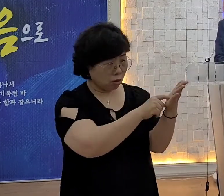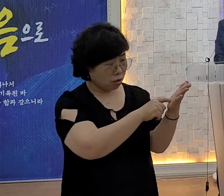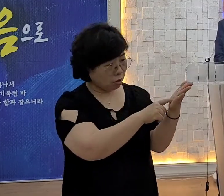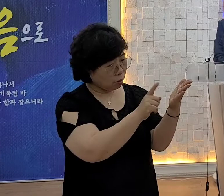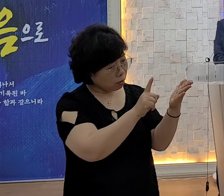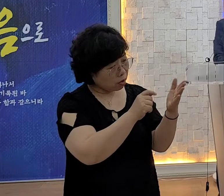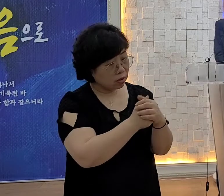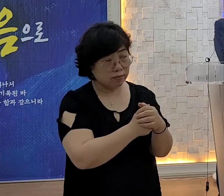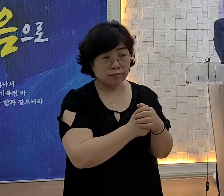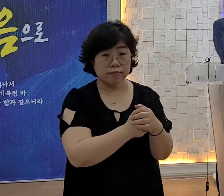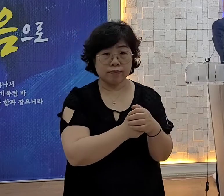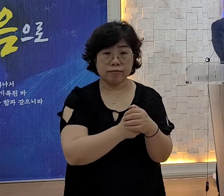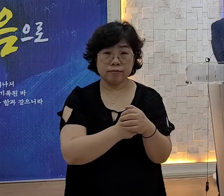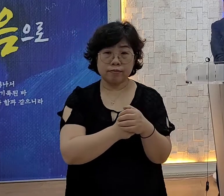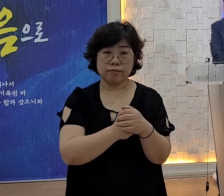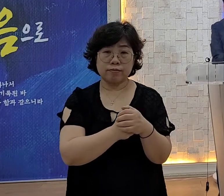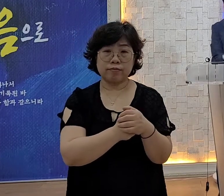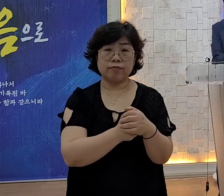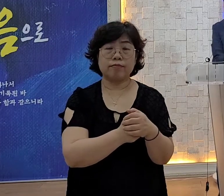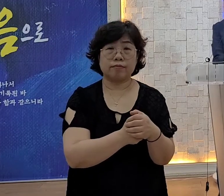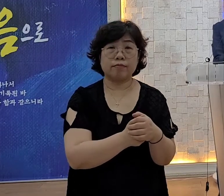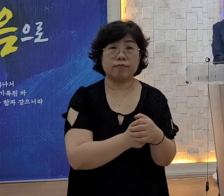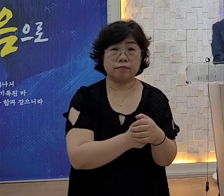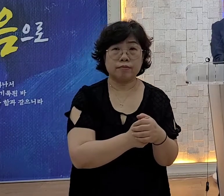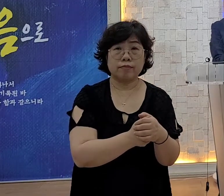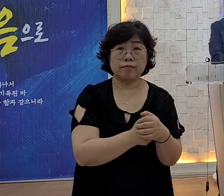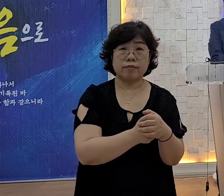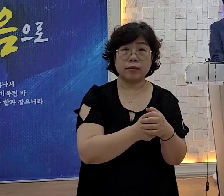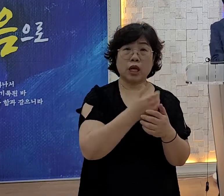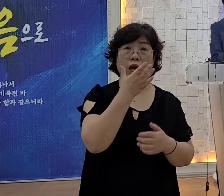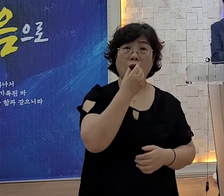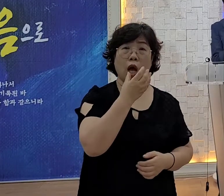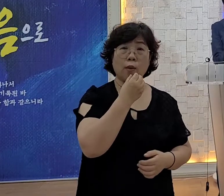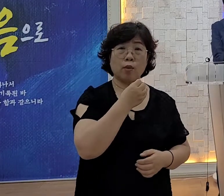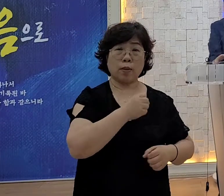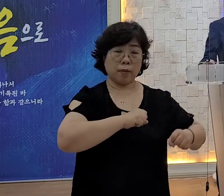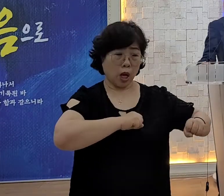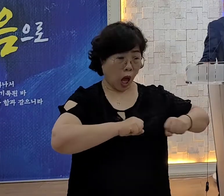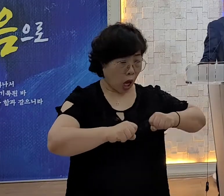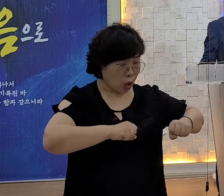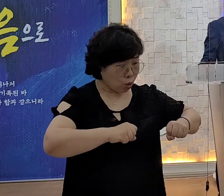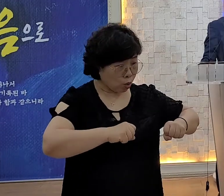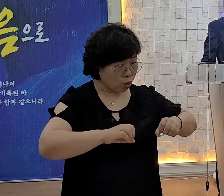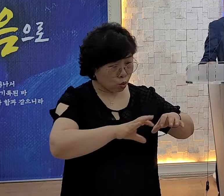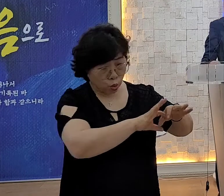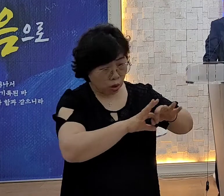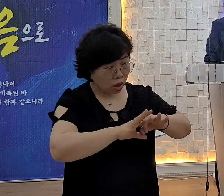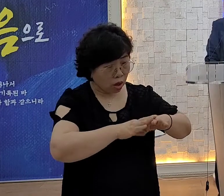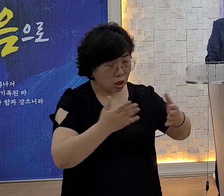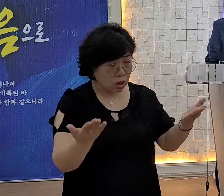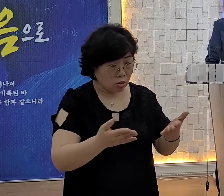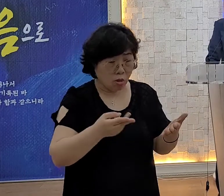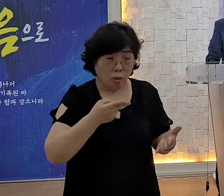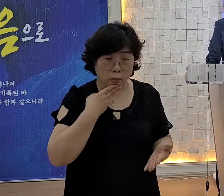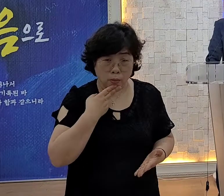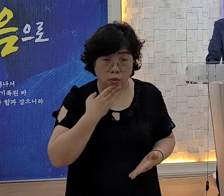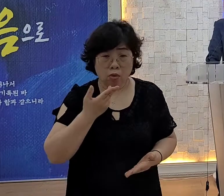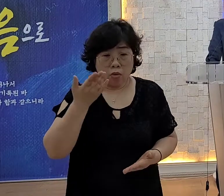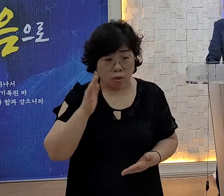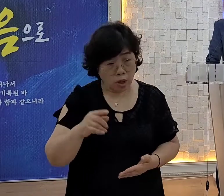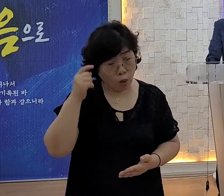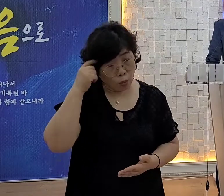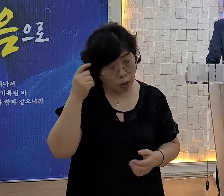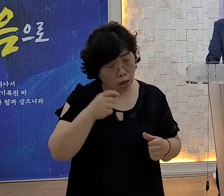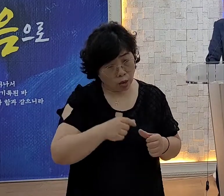있냐 이거예요. 바울이 지금 한 논리를 잘 이해하셔야 됩니다. 아브라함이 행위로서 아무것도 없다 그래요. 근데 도대체 그가